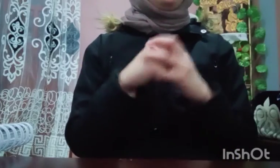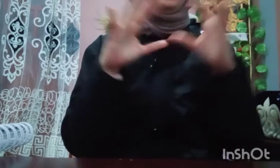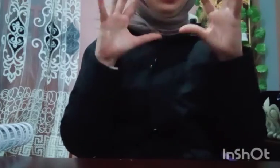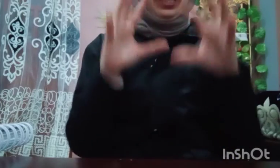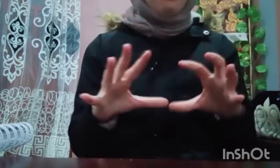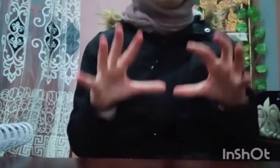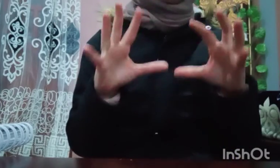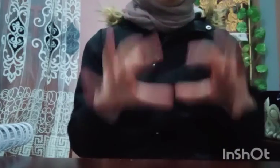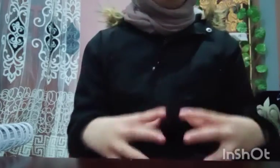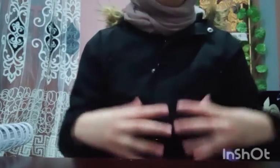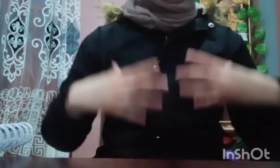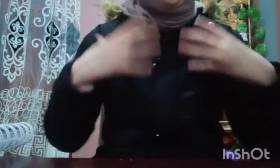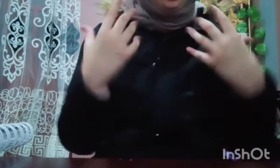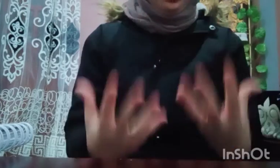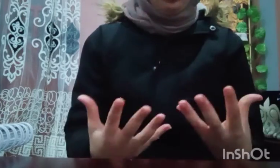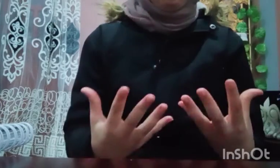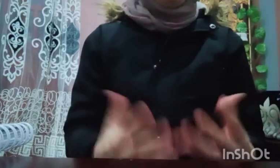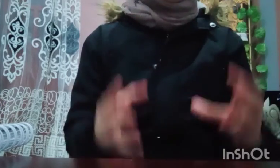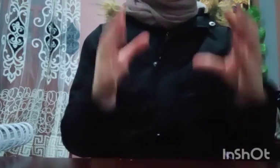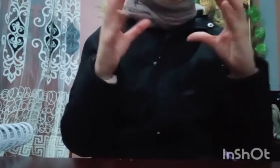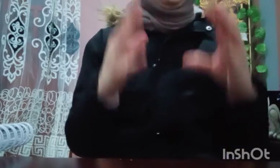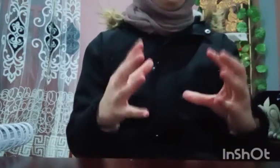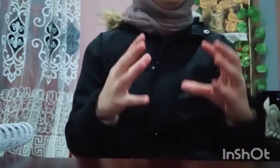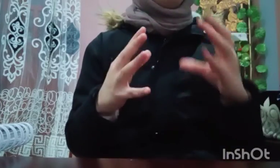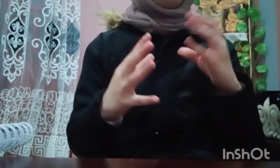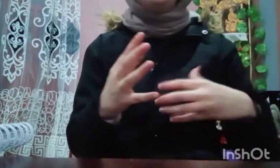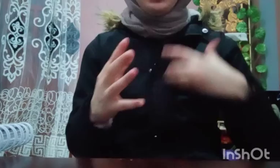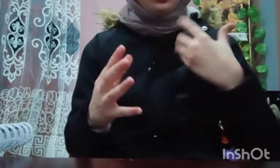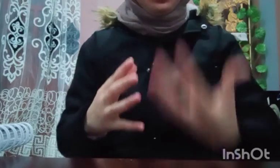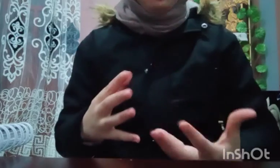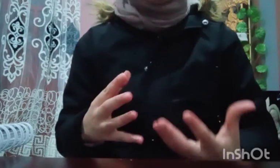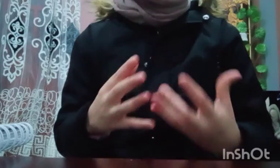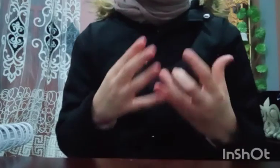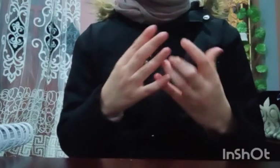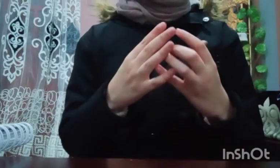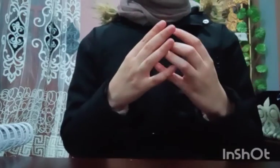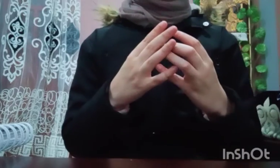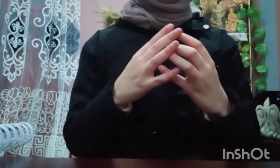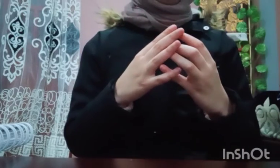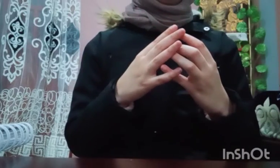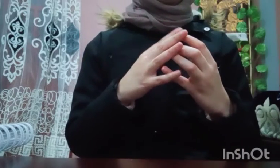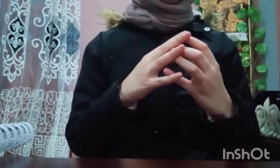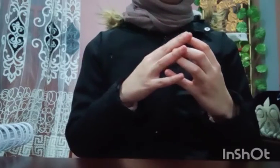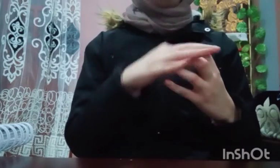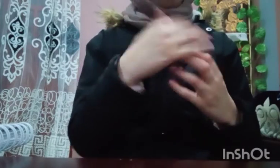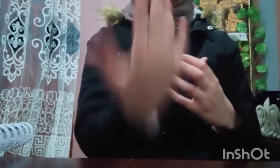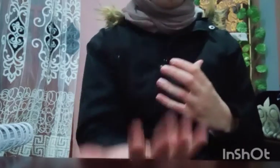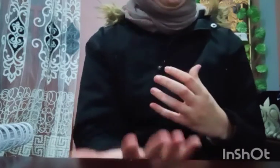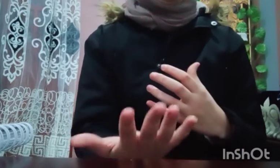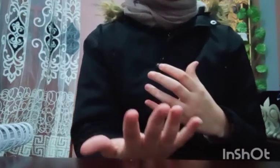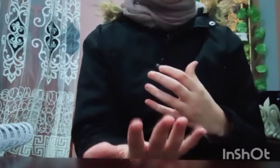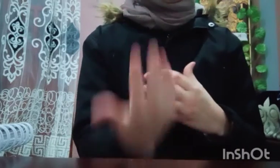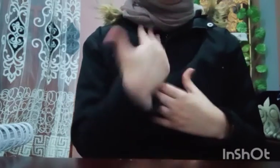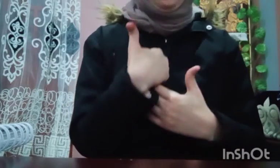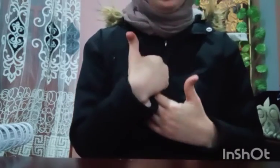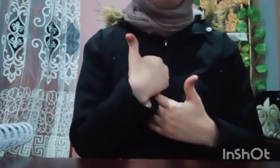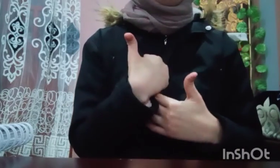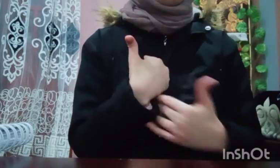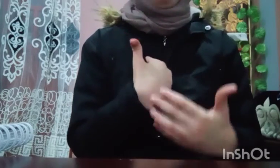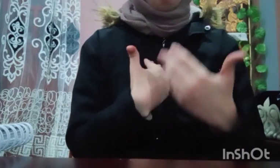العام نقدر نقدم فيه اكثر، ونلحق الحوايج مفيده اكثر، وتكونوا انتم معايا وانا معاكم، ونفرحوا مع